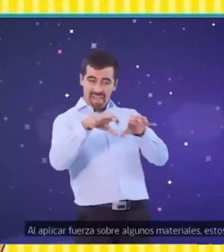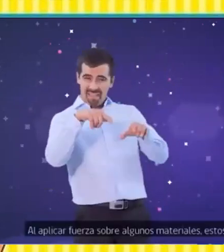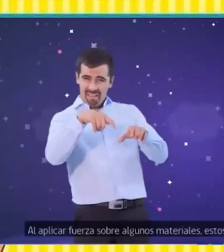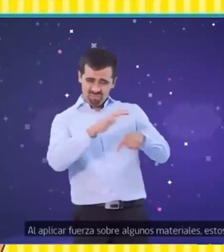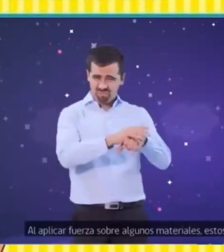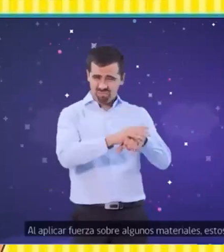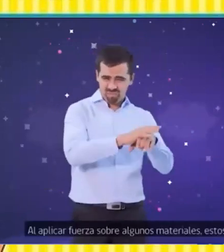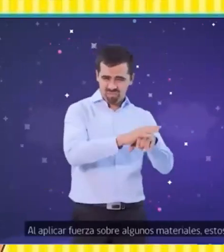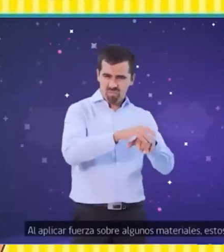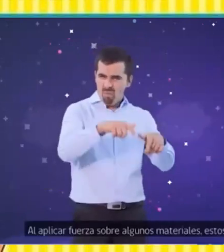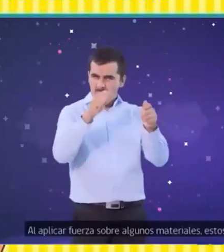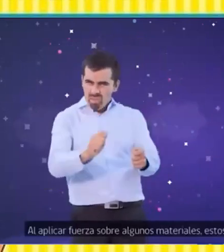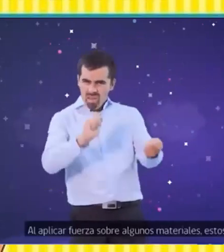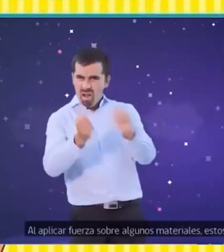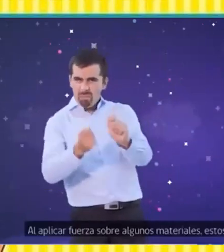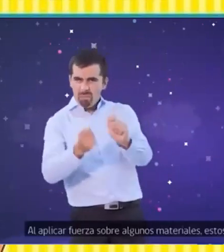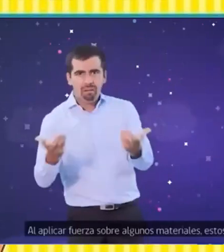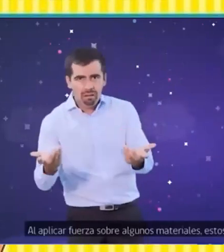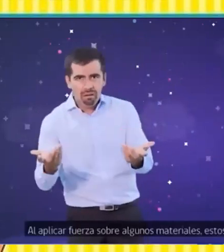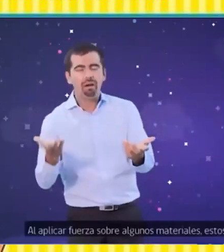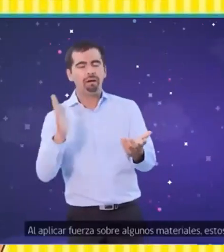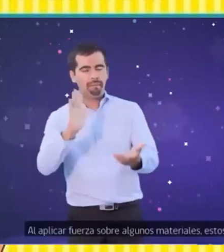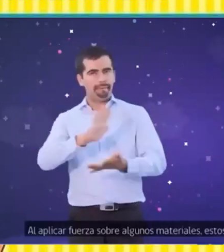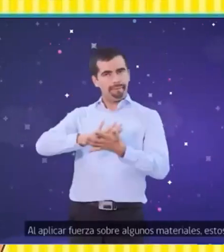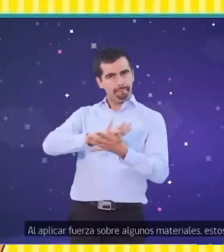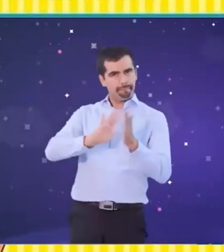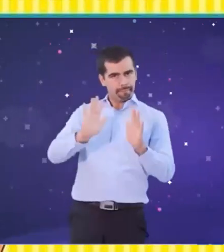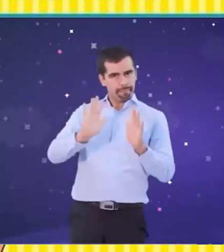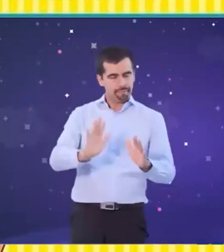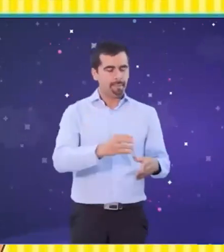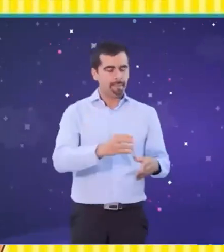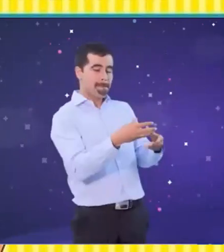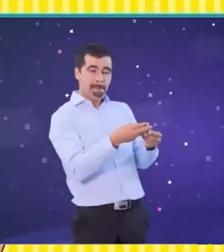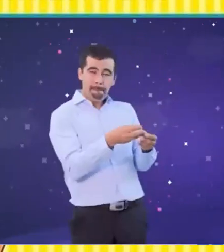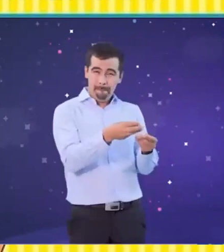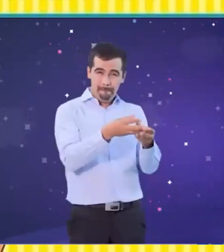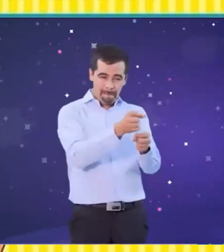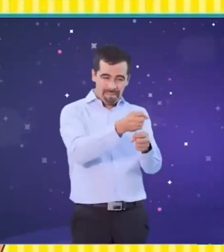Al aplicar fuerza sobre algunos materiales, estos pueden cambiar su forma.